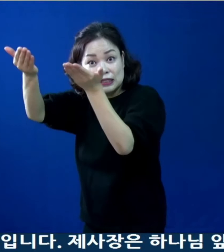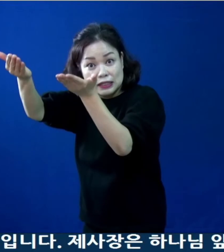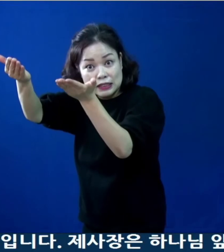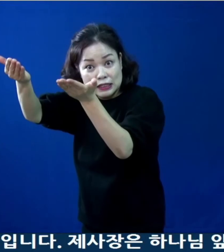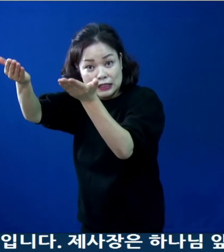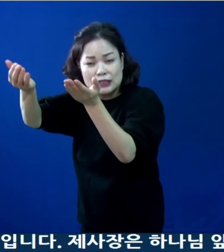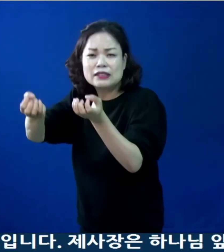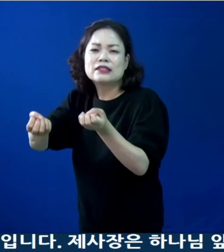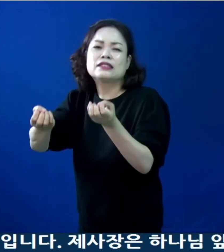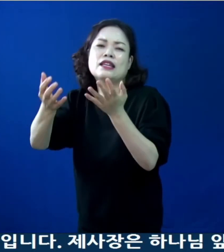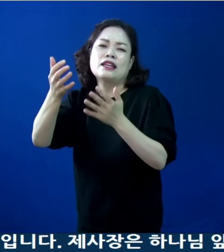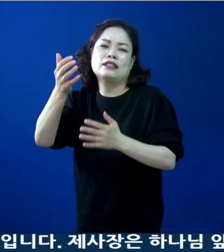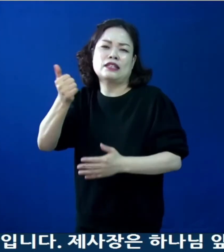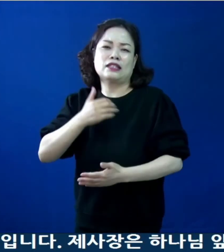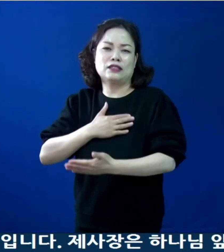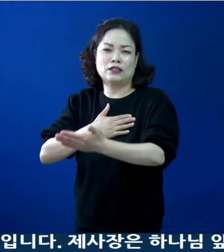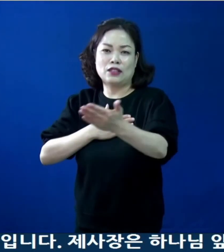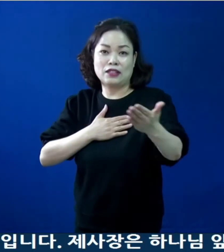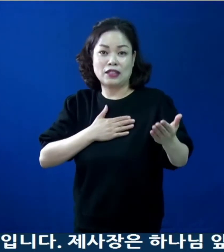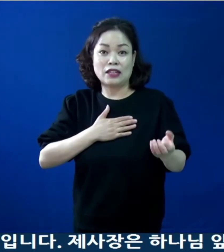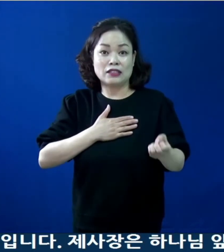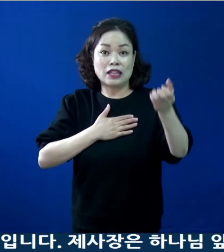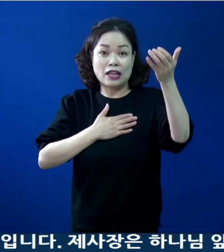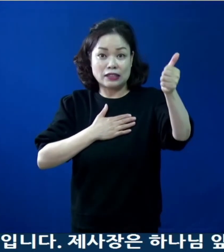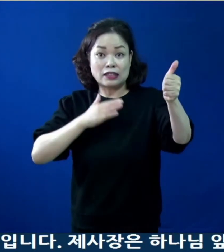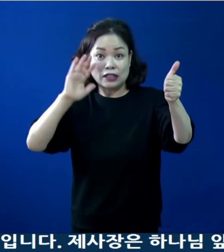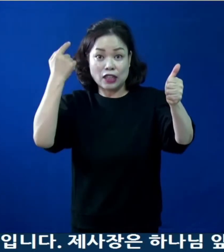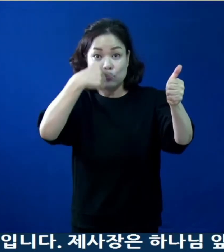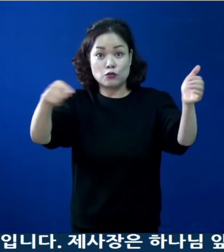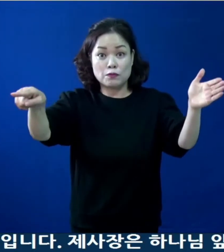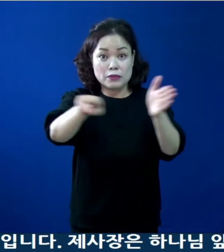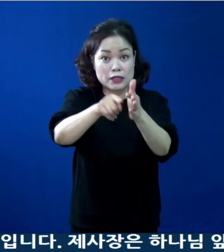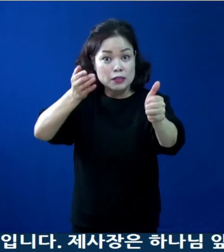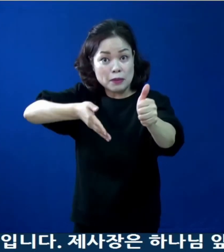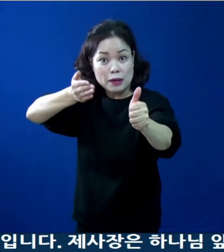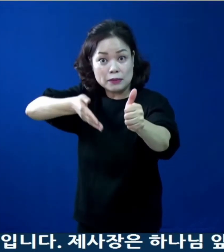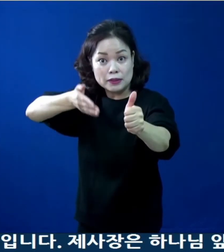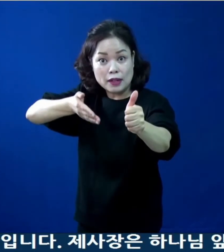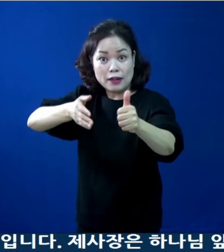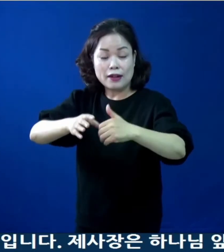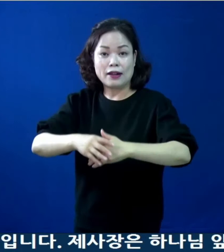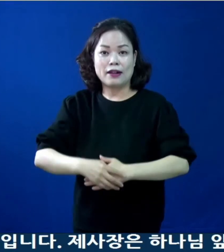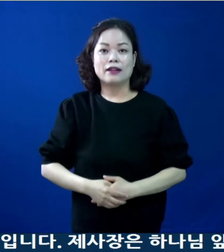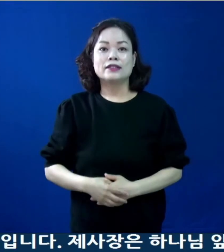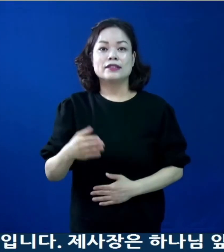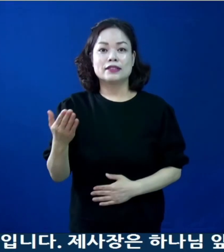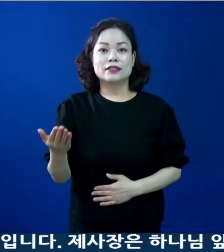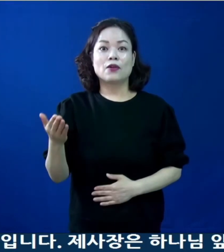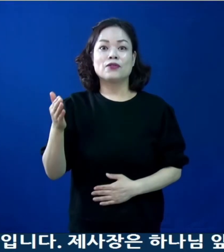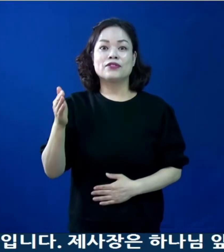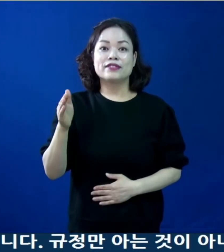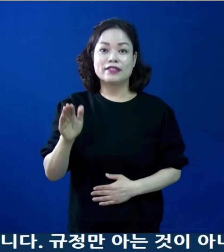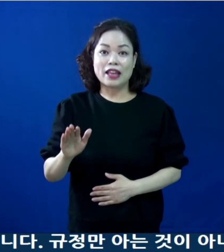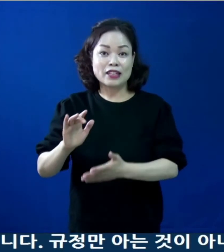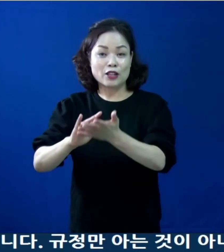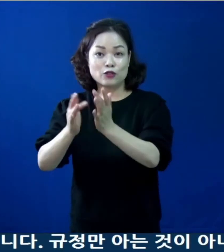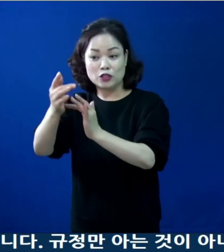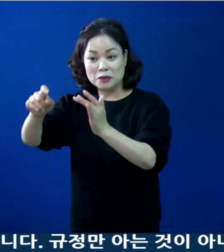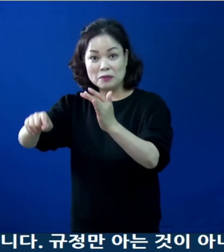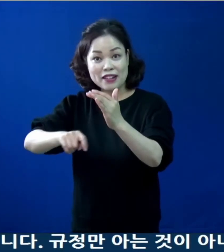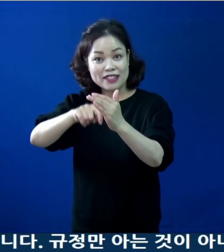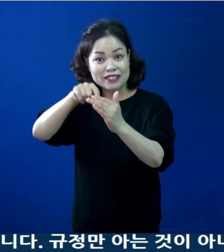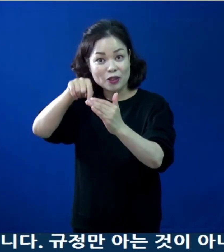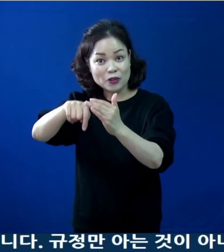제사장. 저와 여러분이 제사장이 되셔야만 하는 줄로 믿습니다. 그런데 예수님